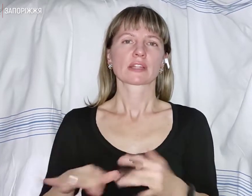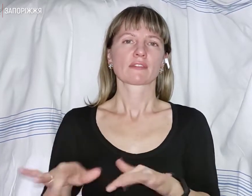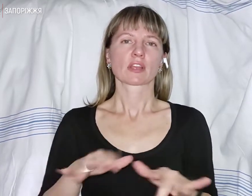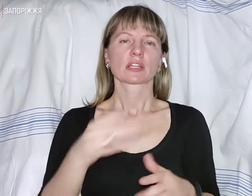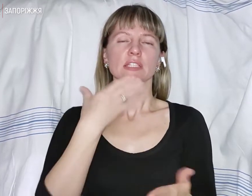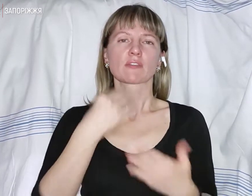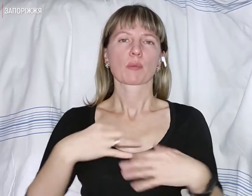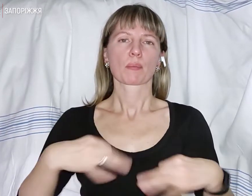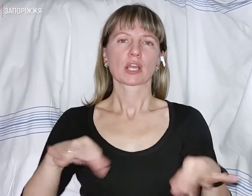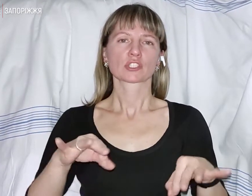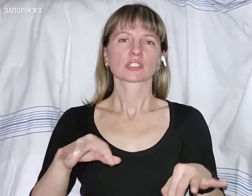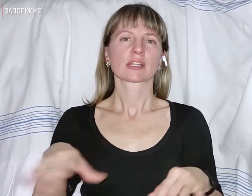только с тобой.